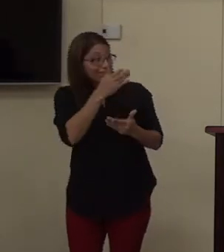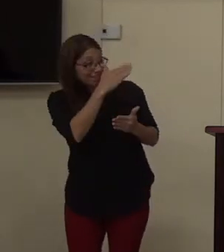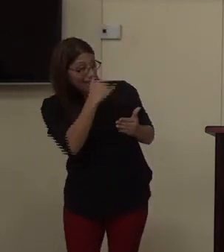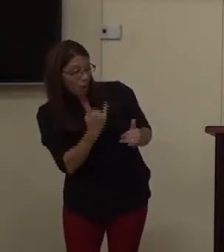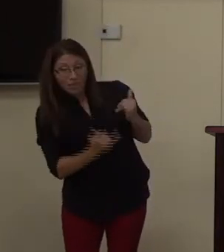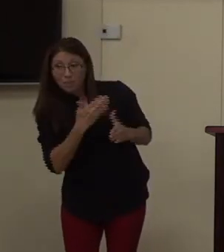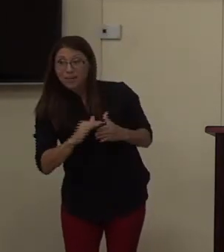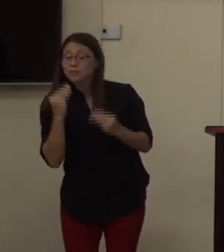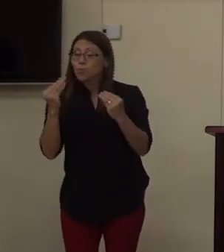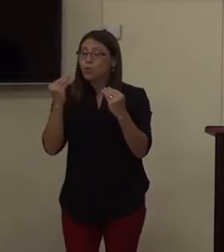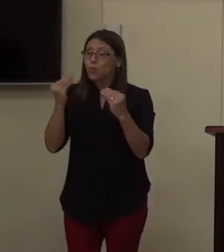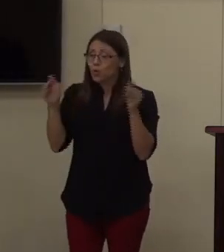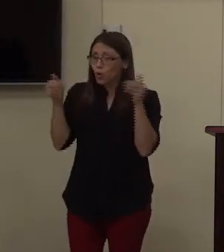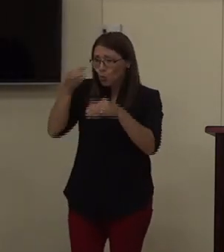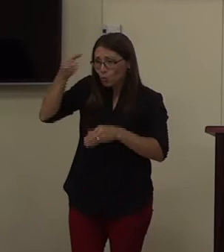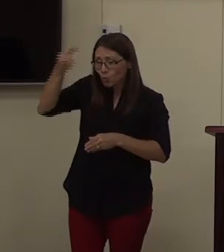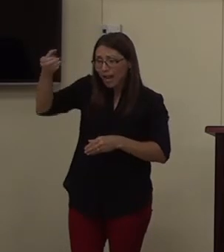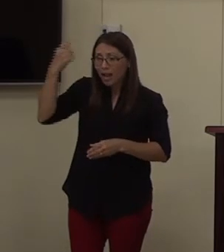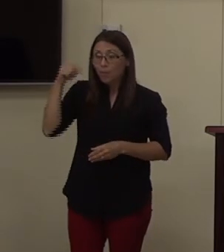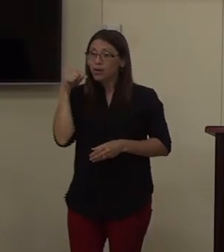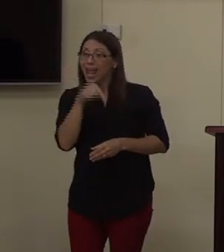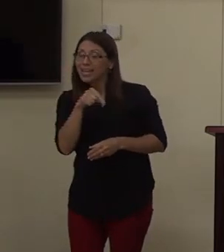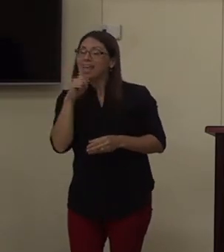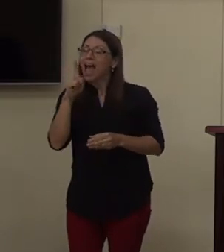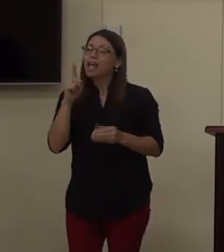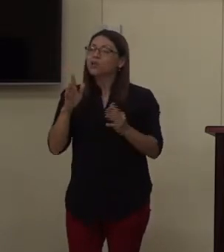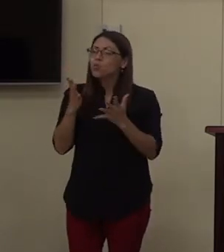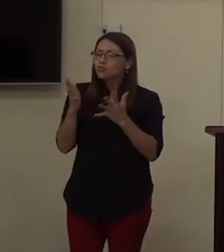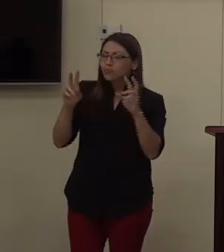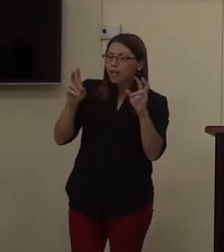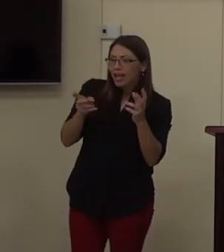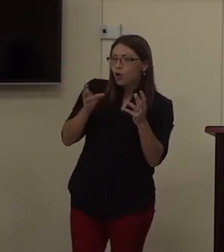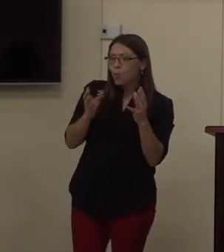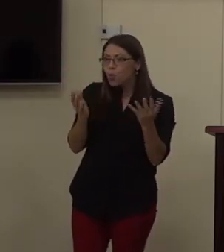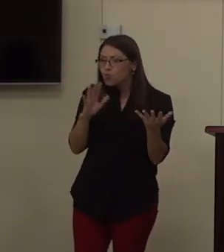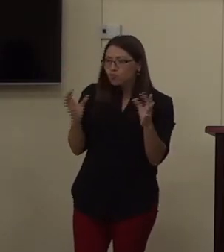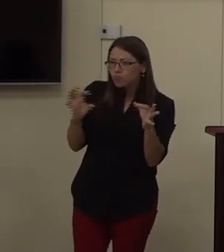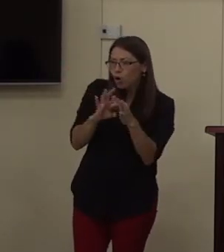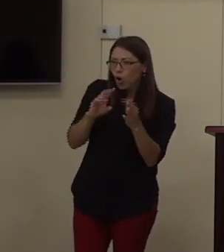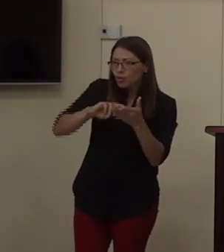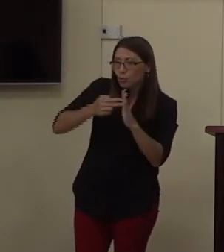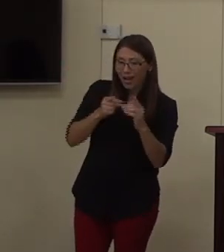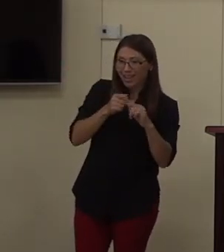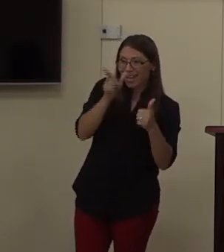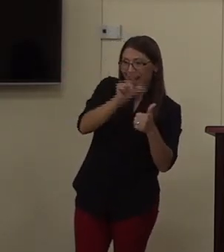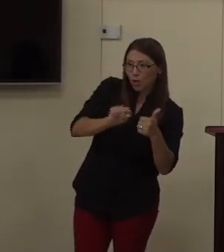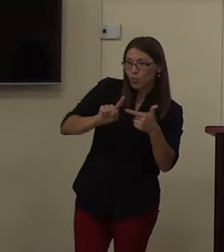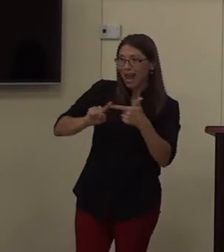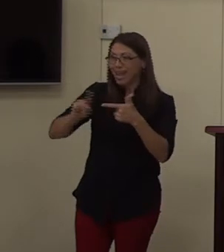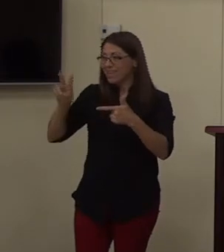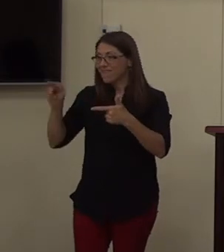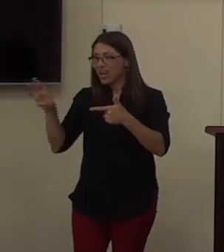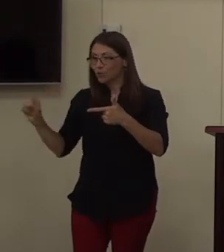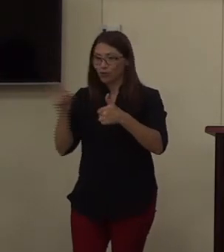porque hay un juego aquí conceptual entre la luna y Venus, la luna es un ser masculino y Venus es un